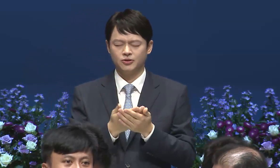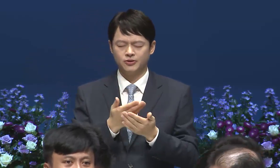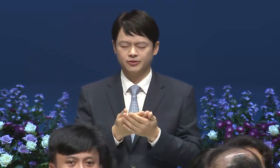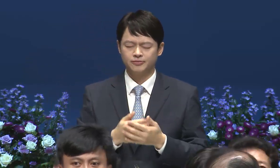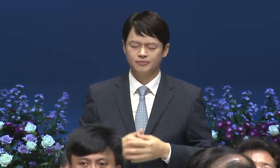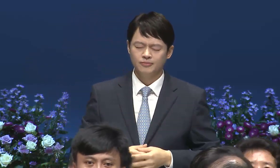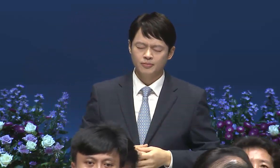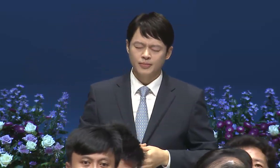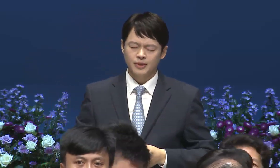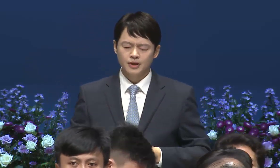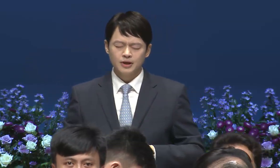주시옵소서.